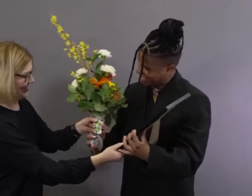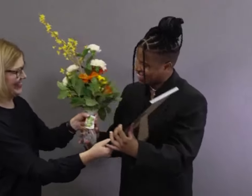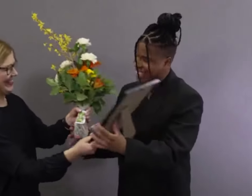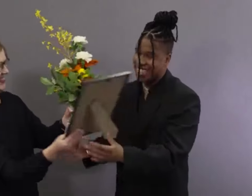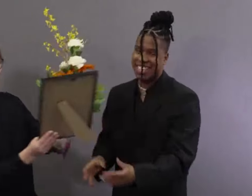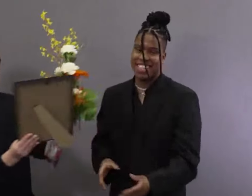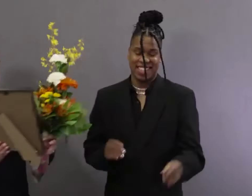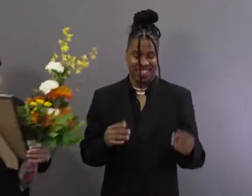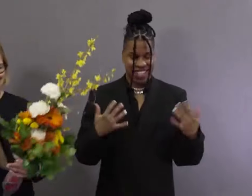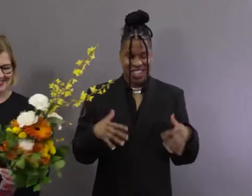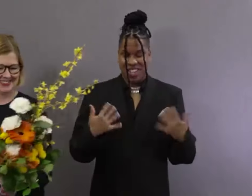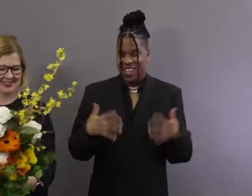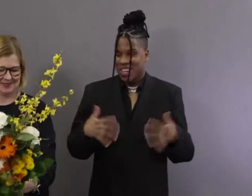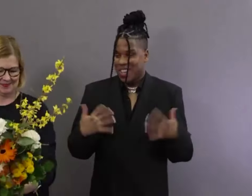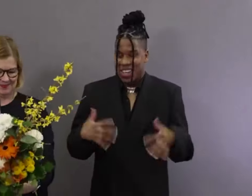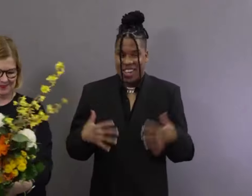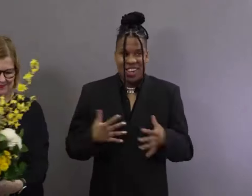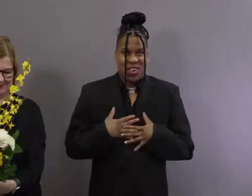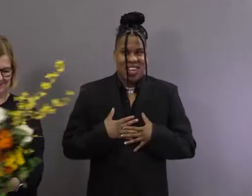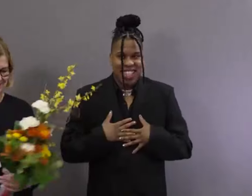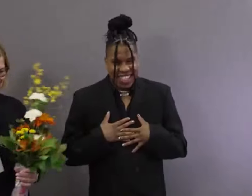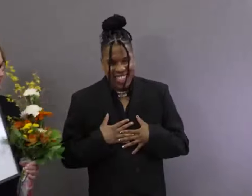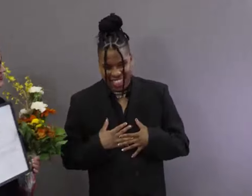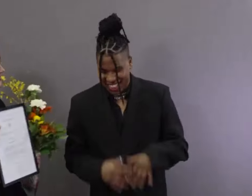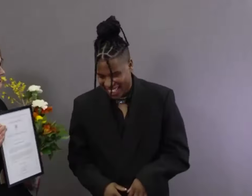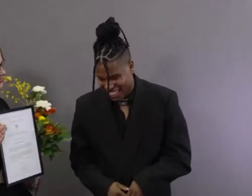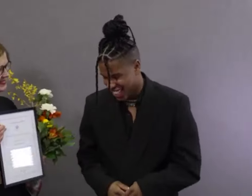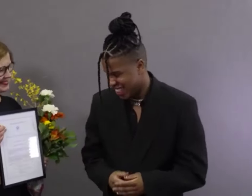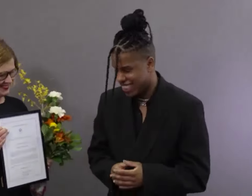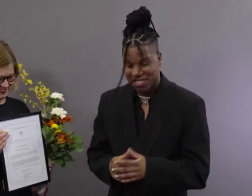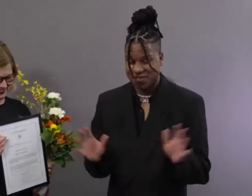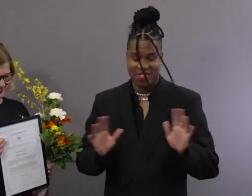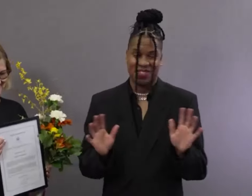Haluaisitko sanoa muutaman sanasen? Oho.